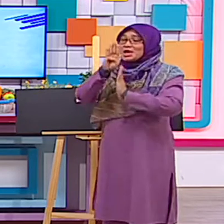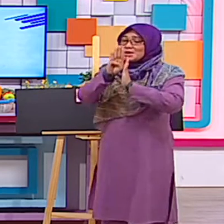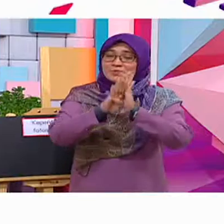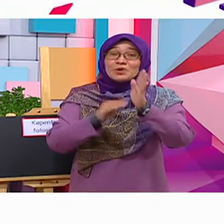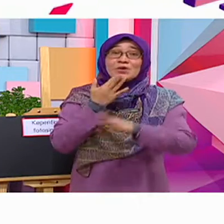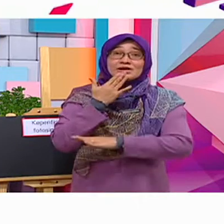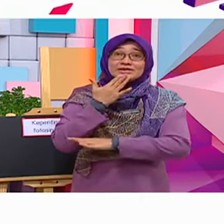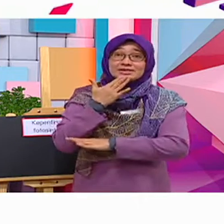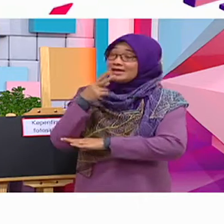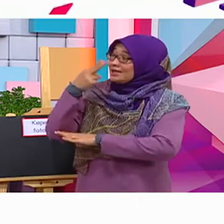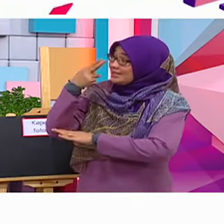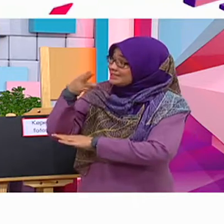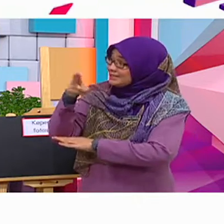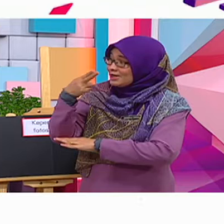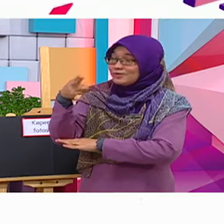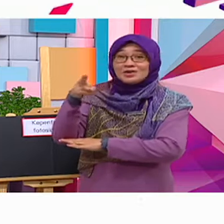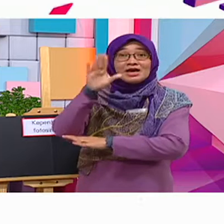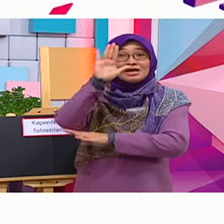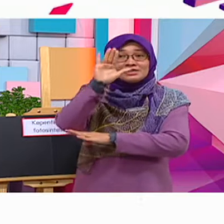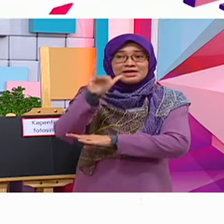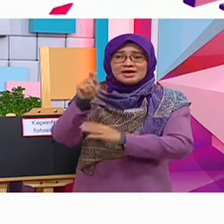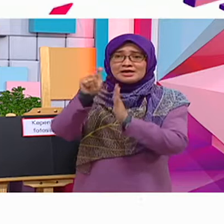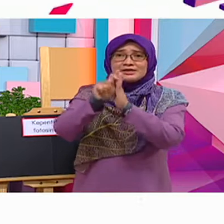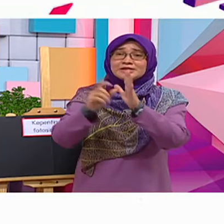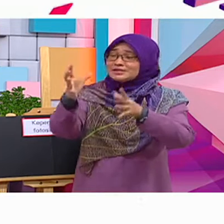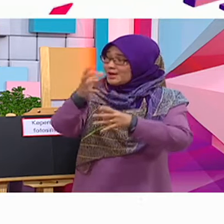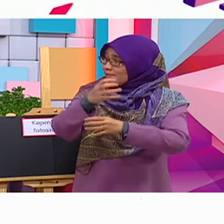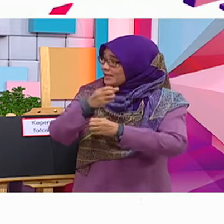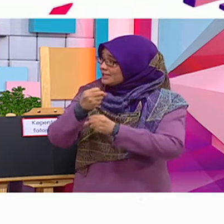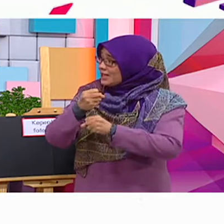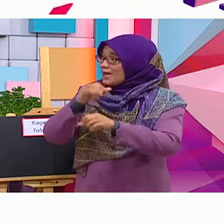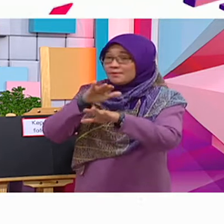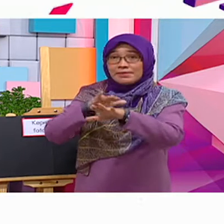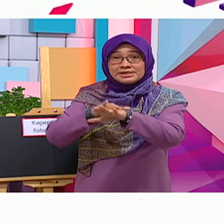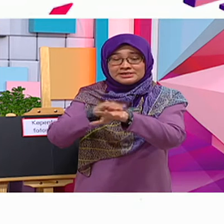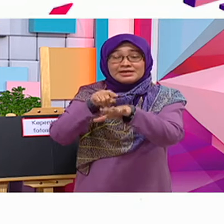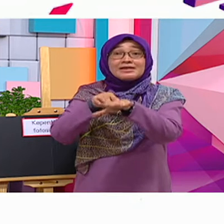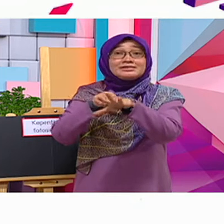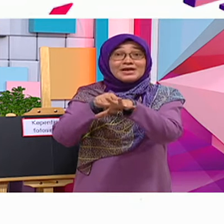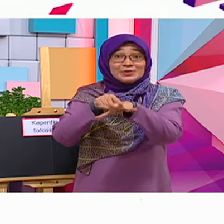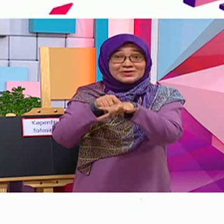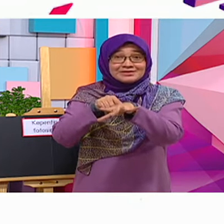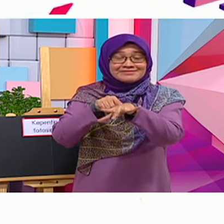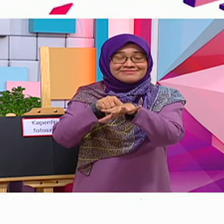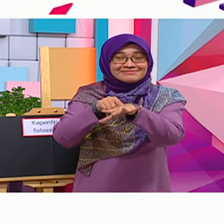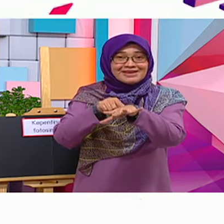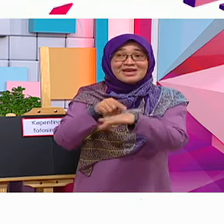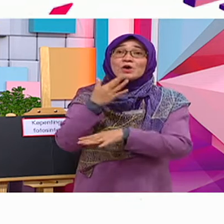yang berwarna hijau yang terdapat pada tahun Ah